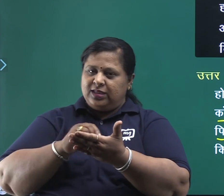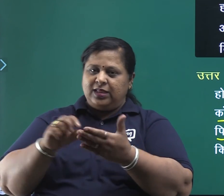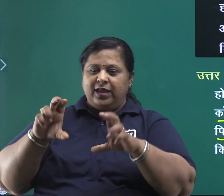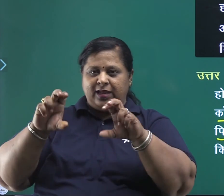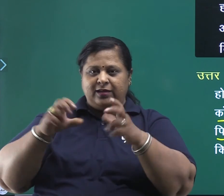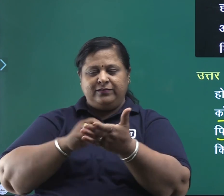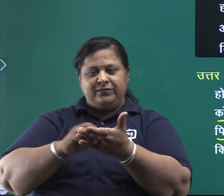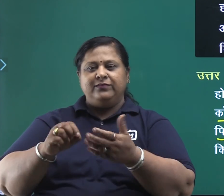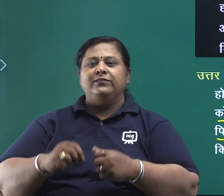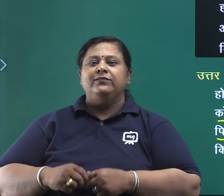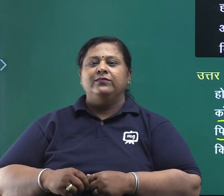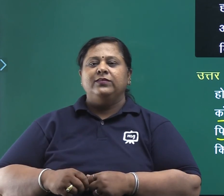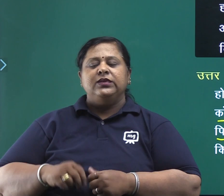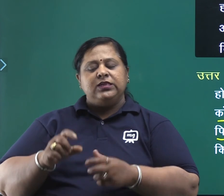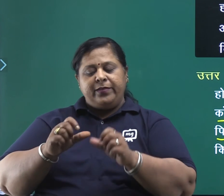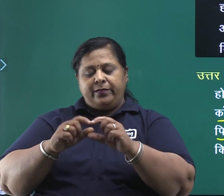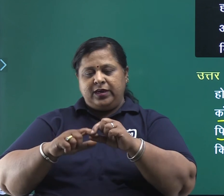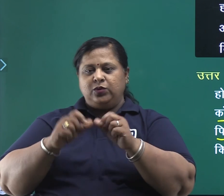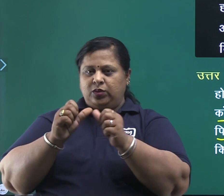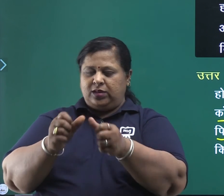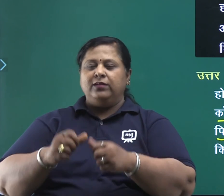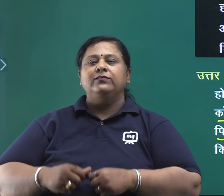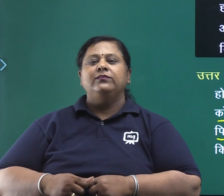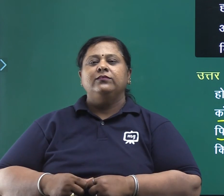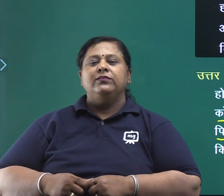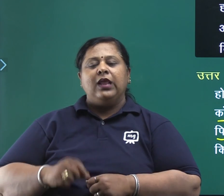के सभी प्रश्नोत्तर